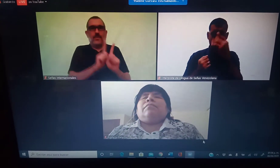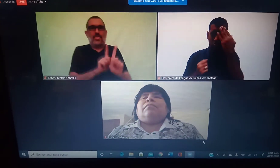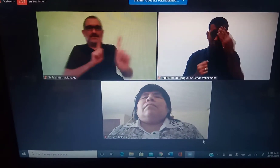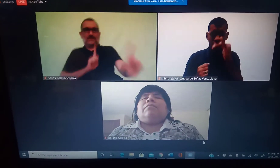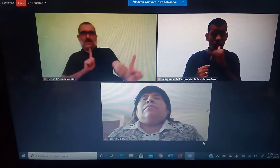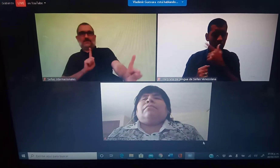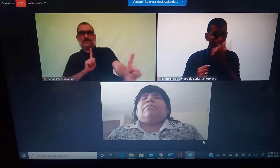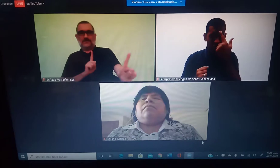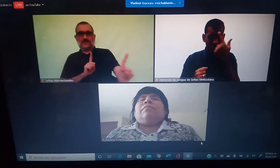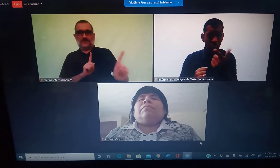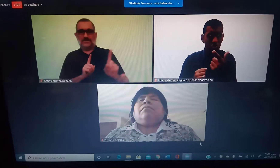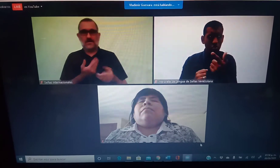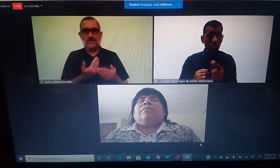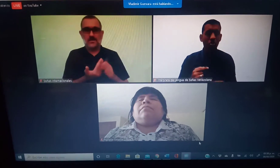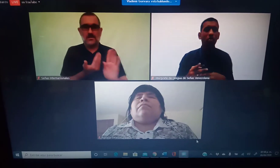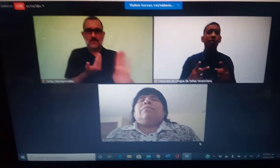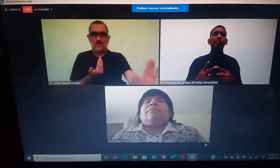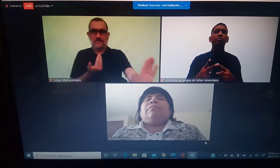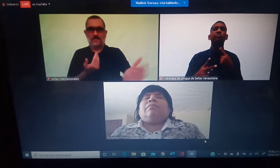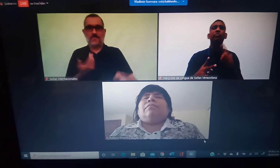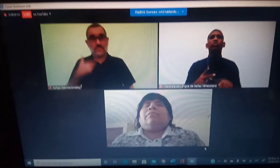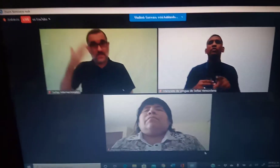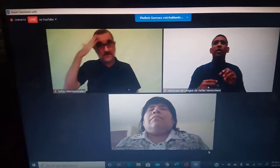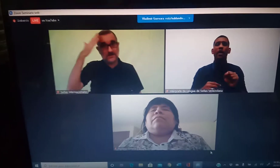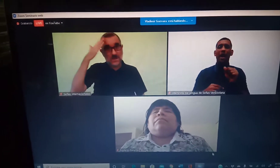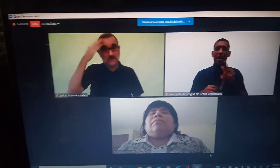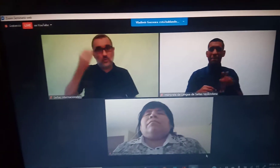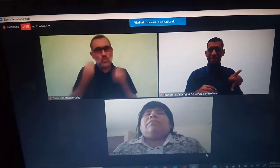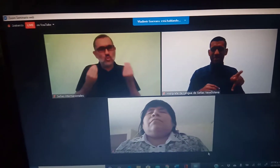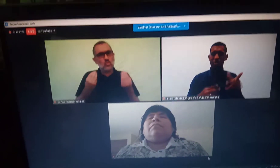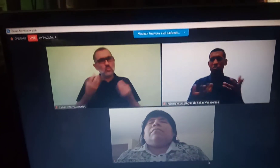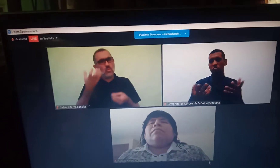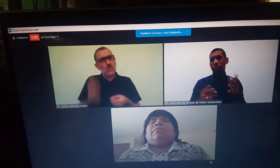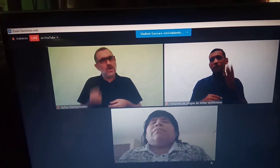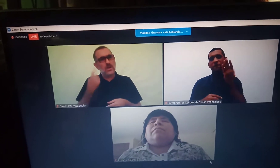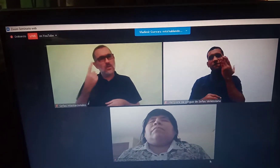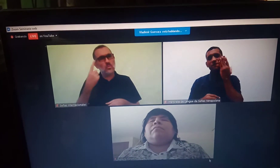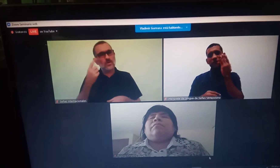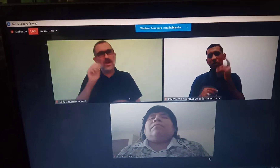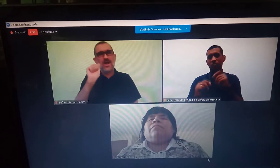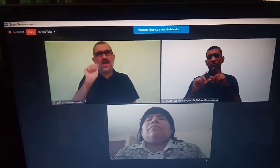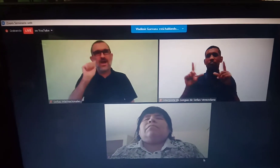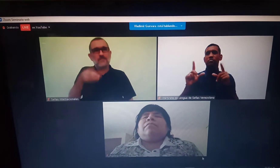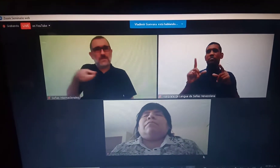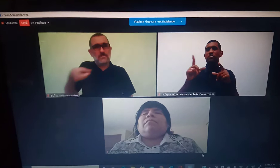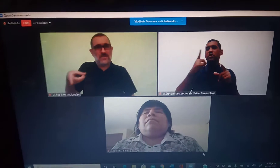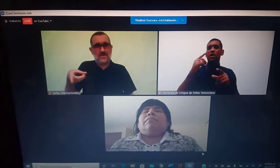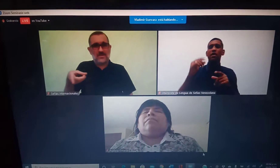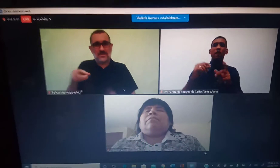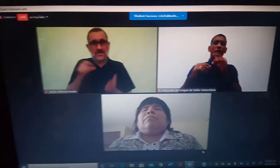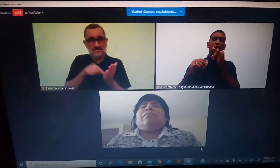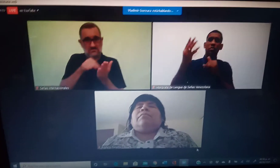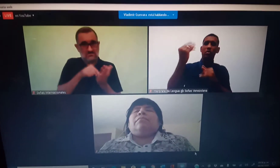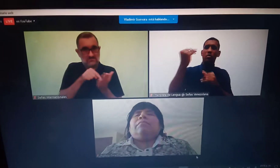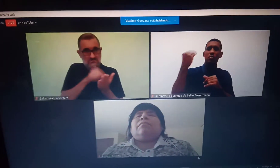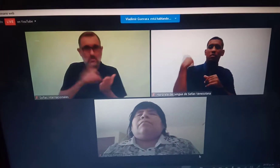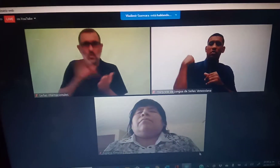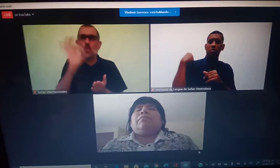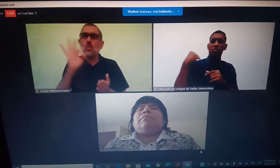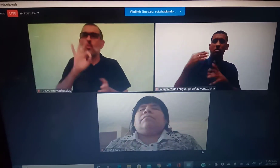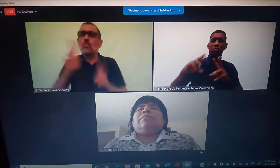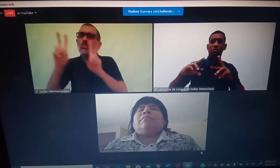aplicación o hay un ítem en el Facebook que te emite información actualizada sobre el COVID